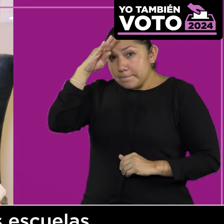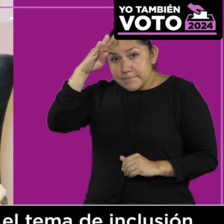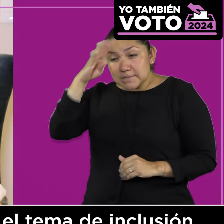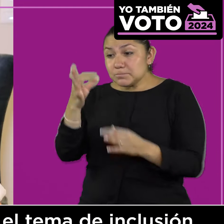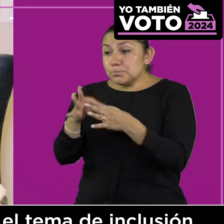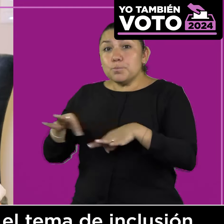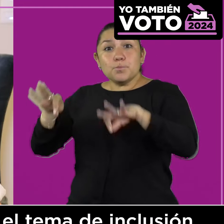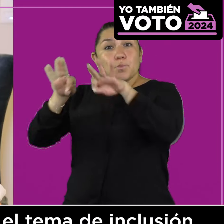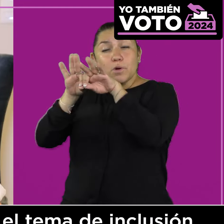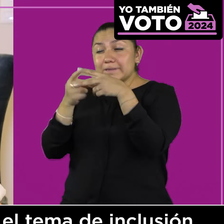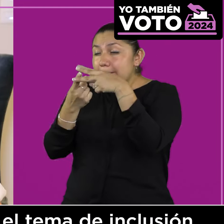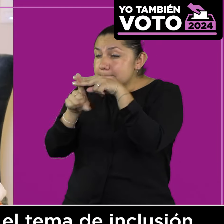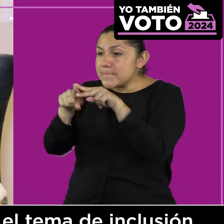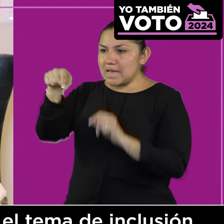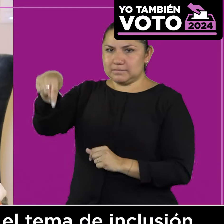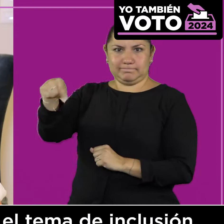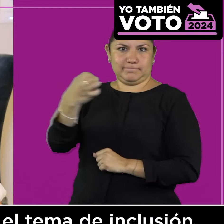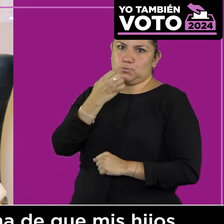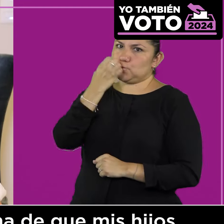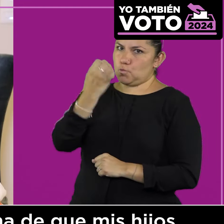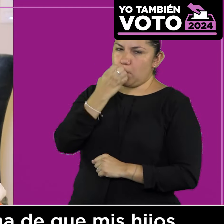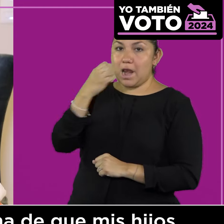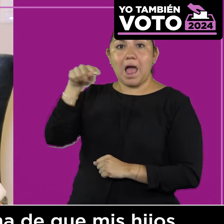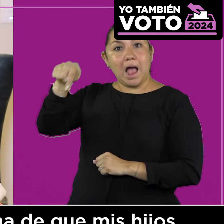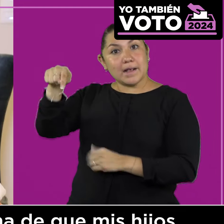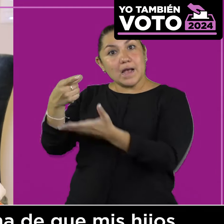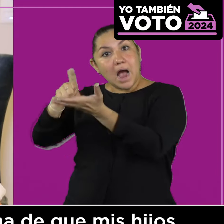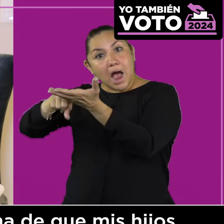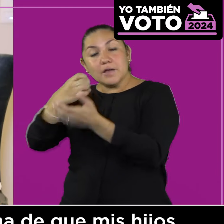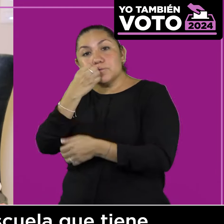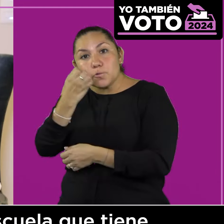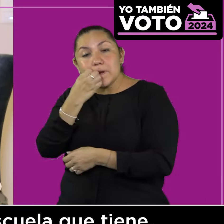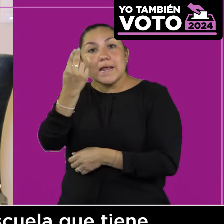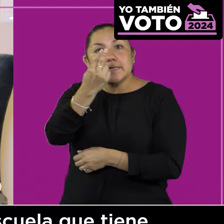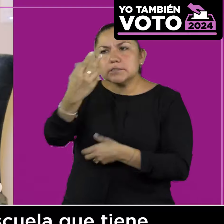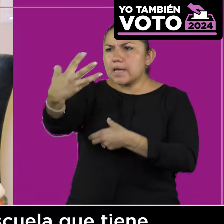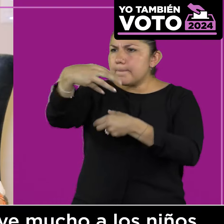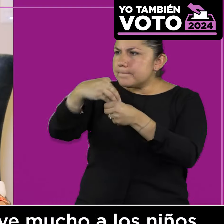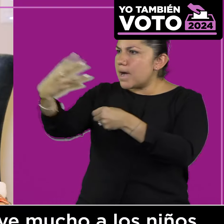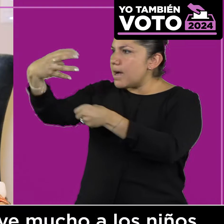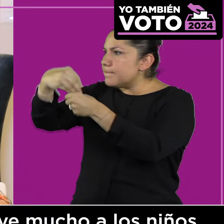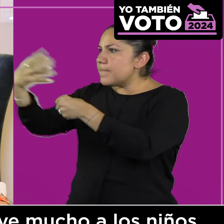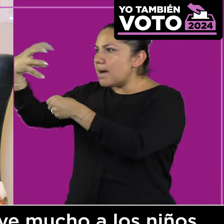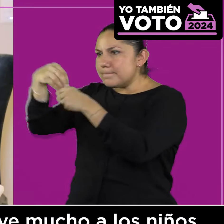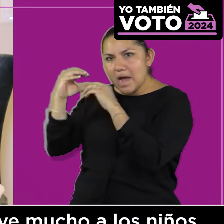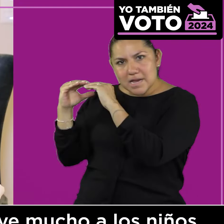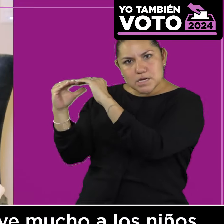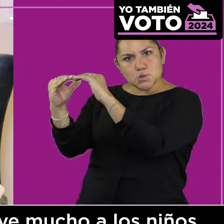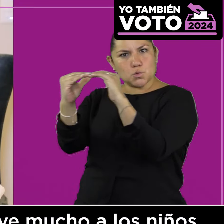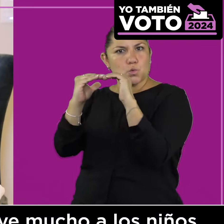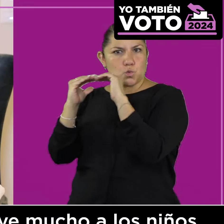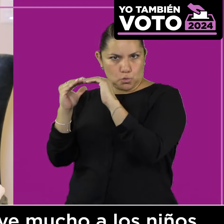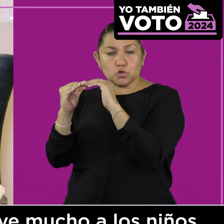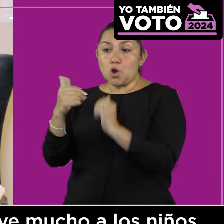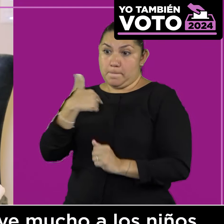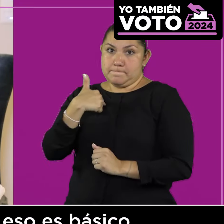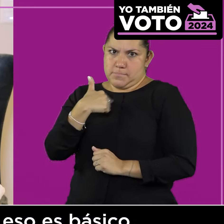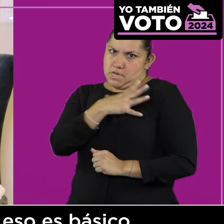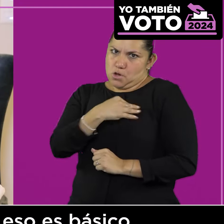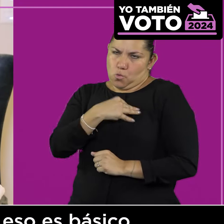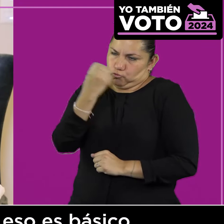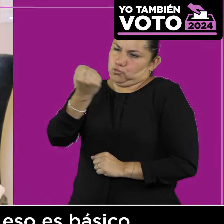escuelas precisamente hacer el tema de inclusión yo tengo la fortuna de que mis hijos estén en una escuela que tiene la verdad que incluye mucho a los